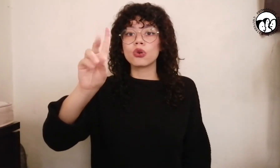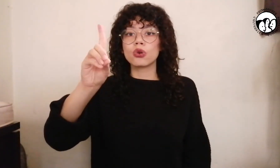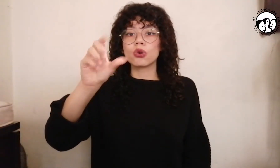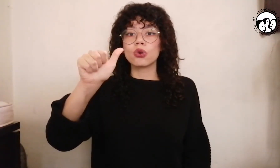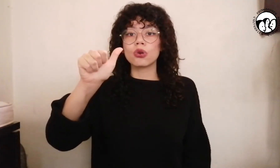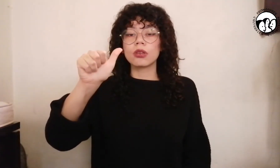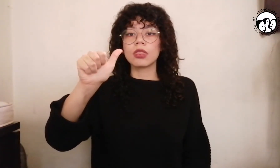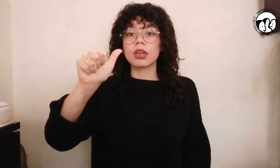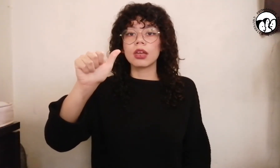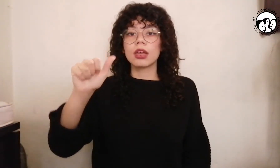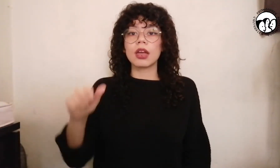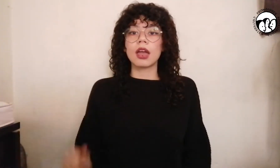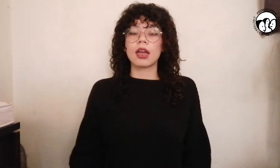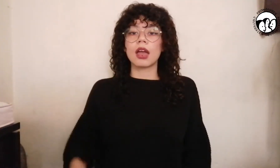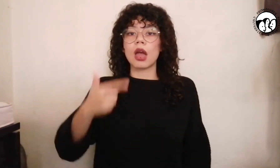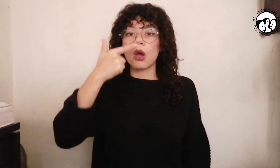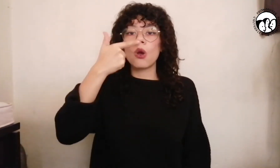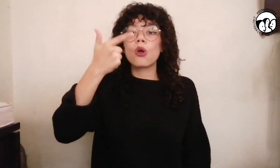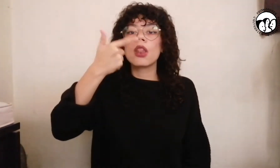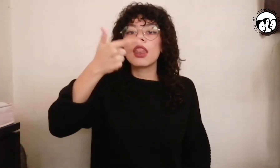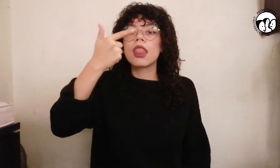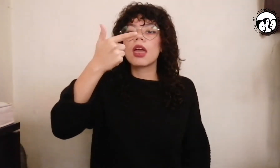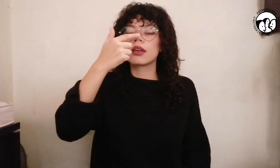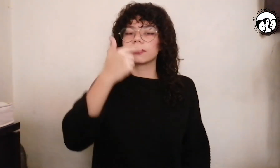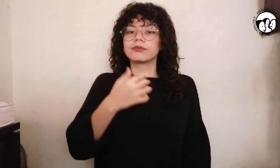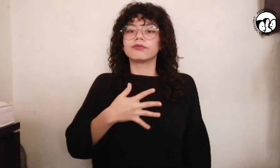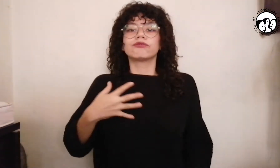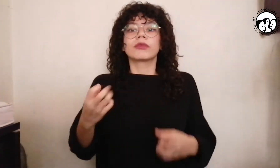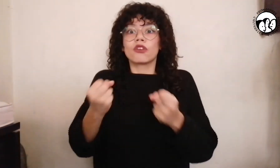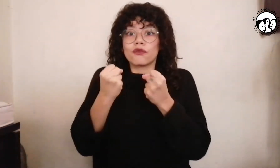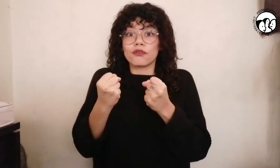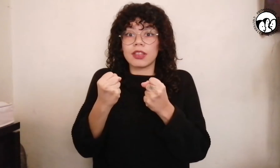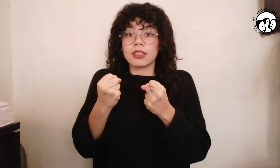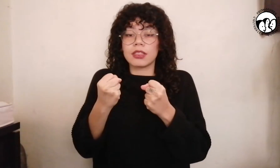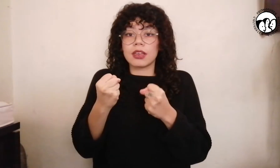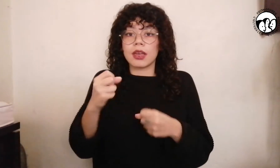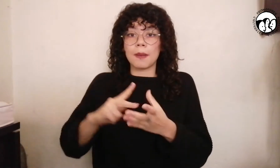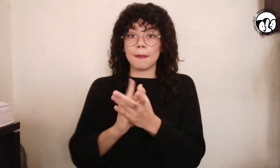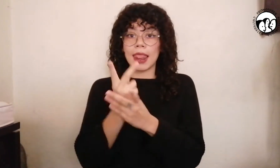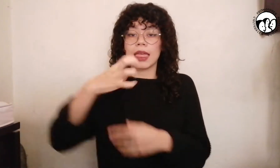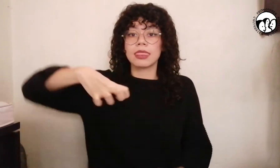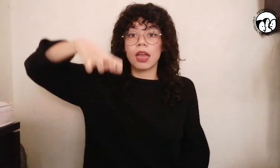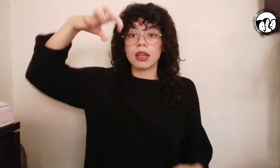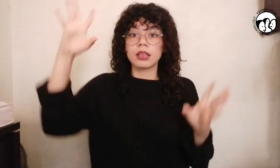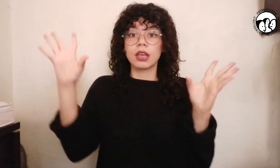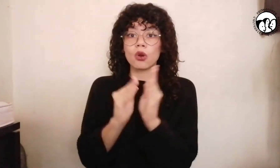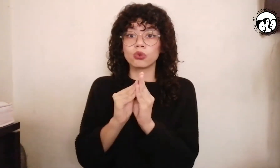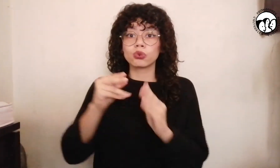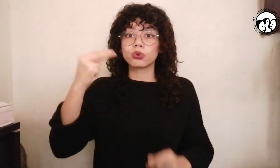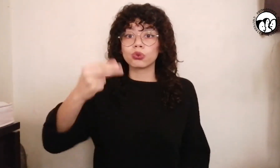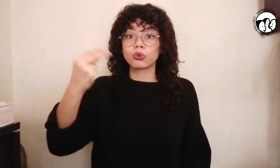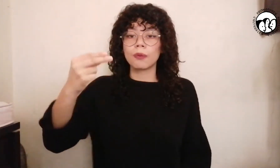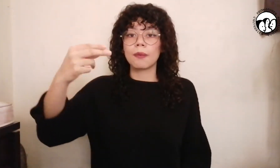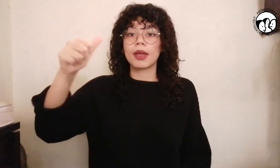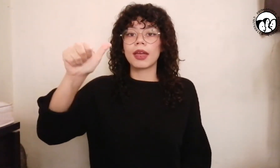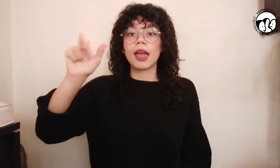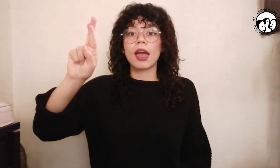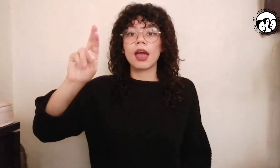La ruda es una planta de aroma fuerte. Un arbusto con hojas entre verdes y